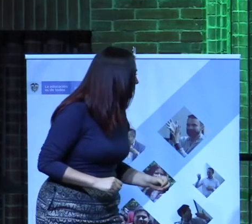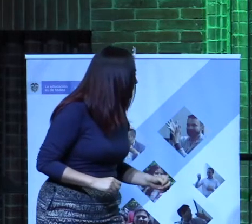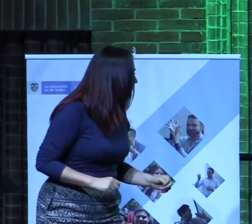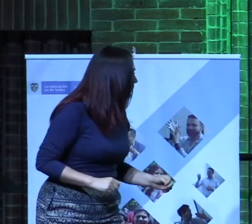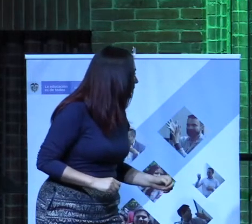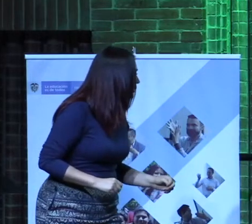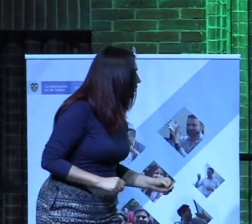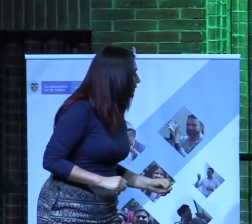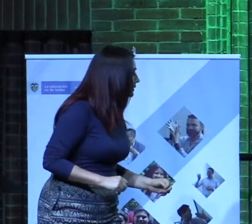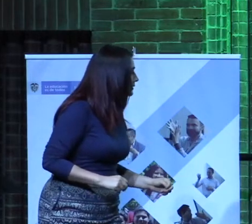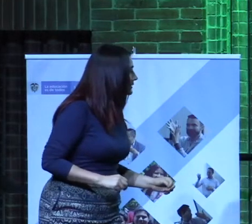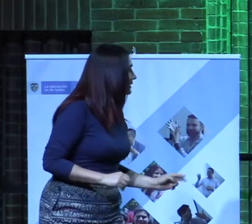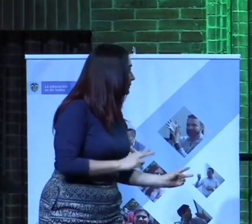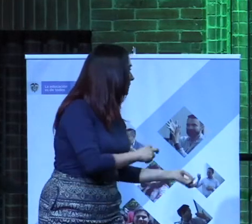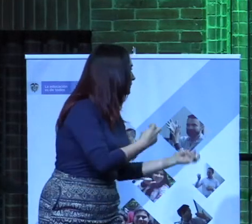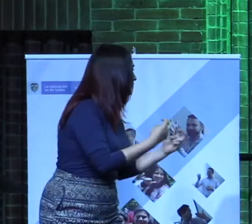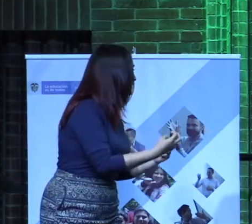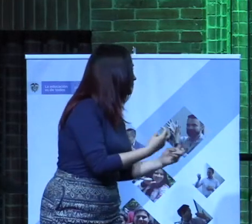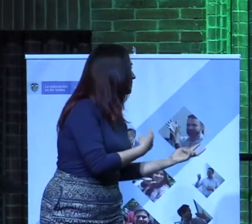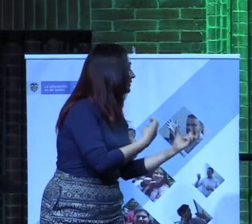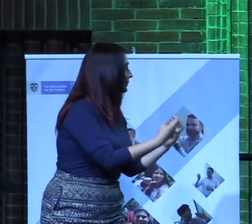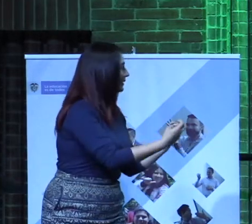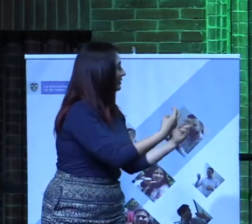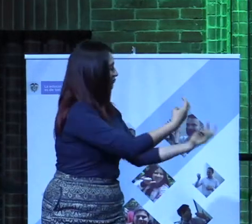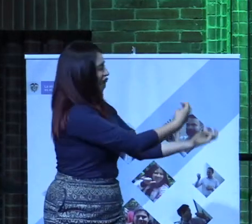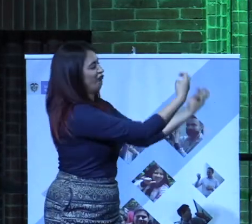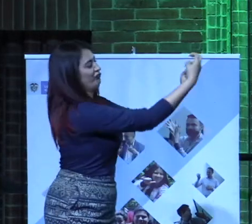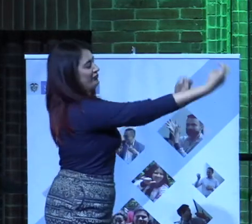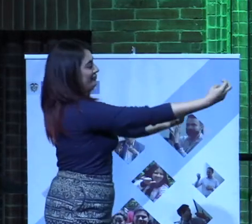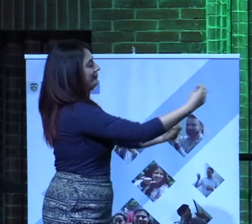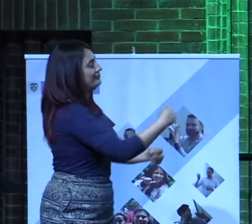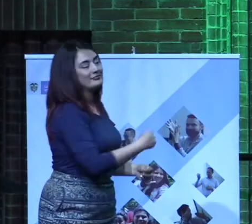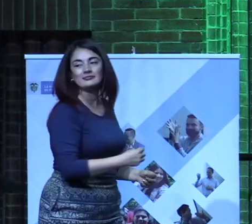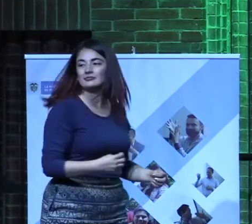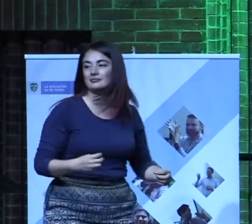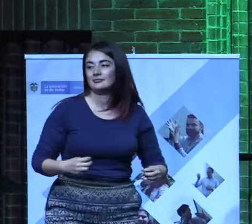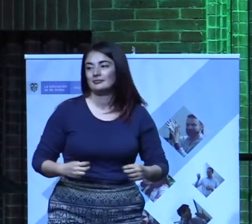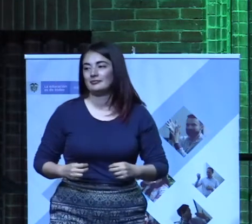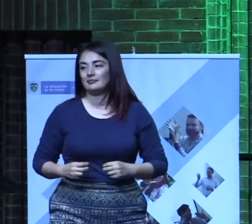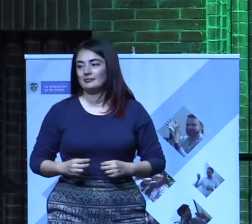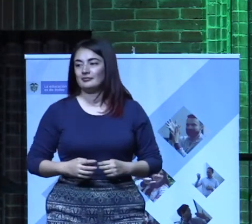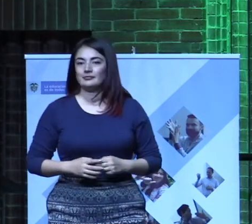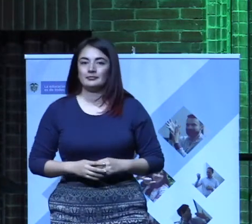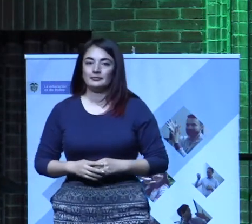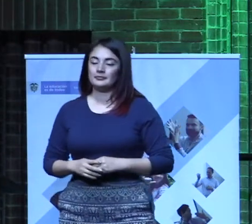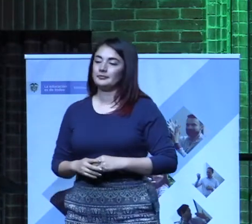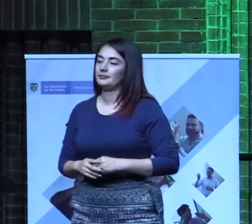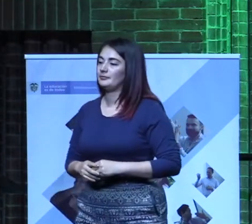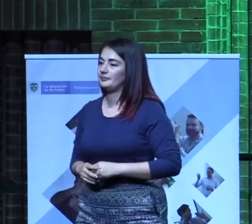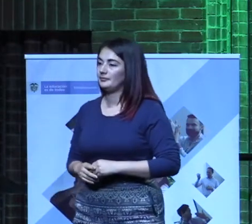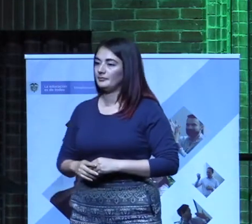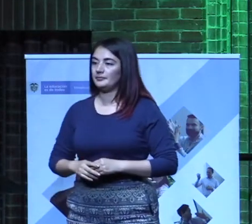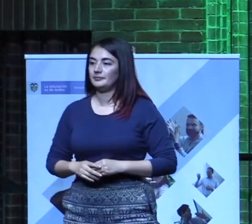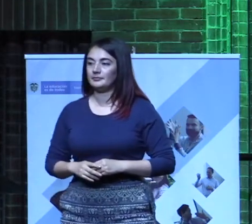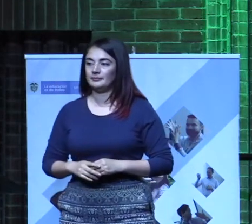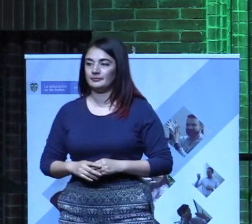¿Nos corremos todos en el sofá? No, ¿sí? Adelante. Entonces, sentémonos todos acá.